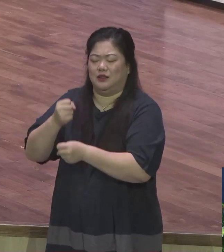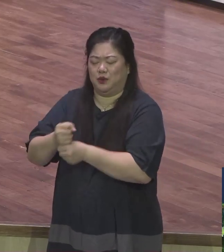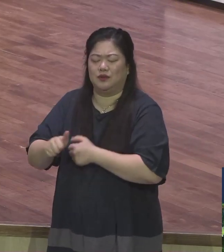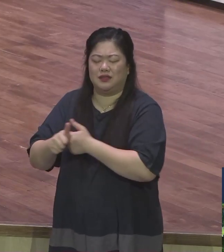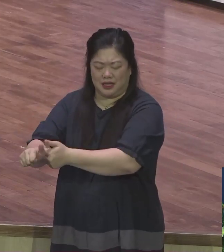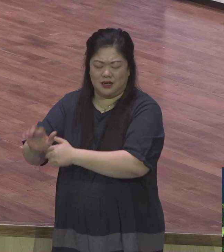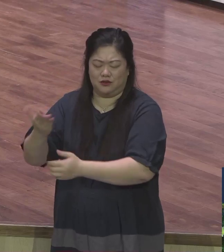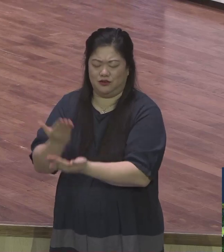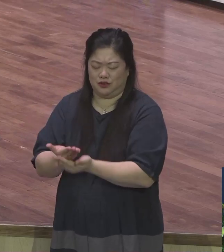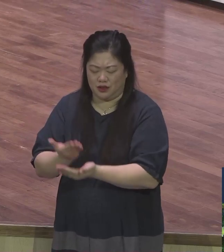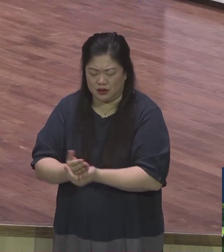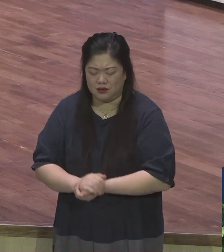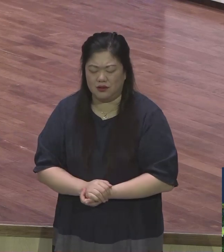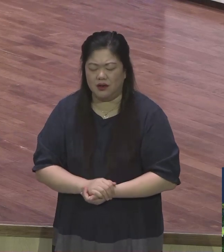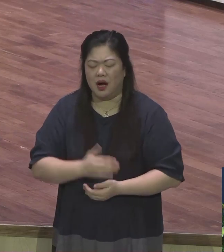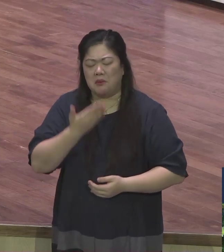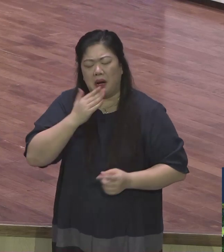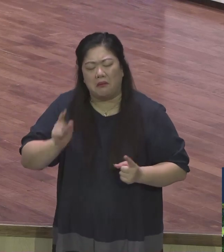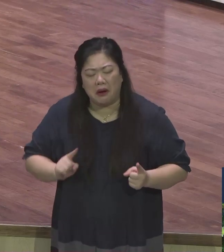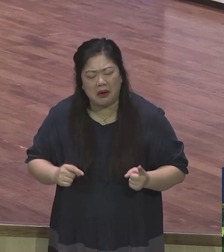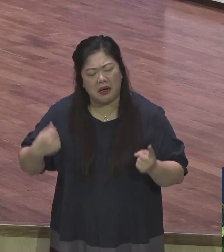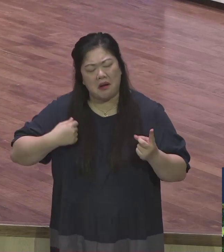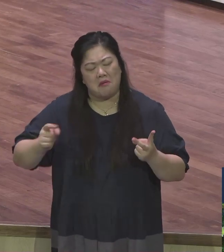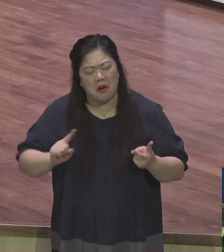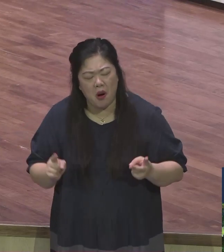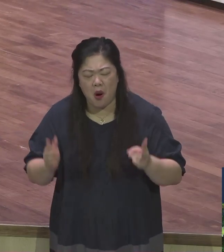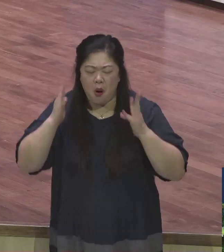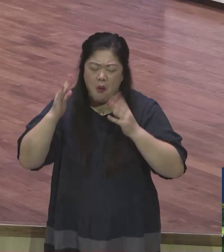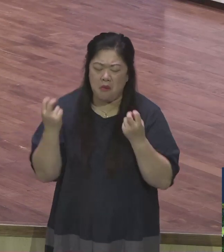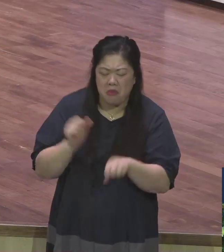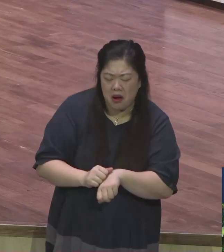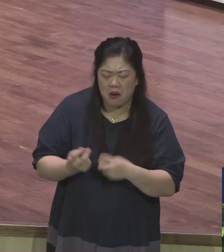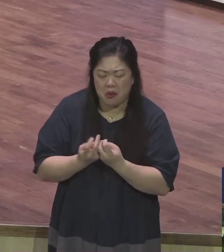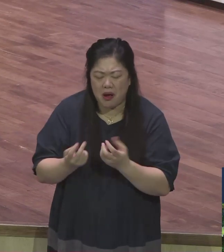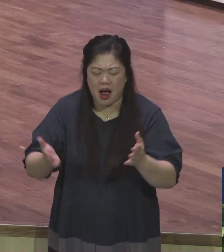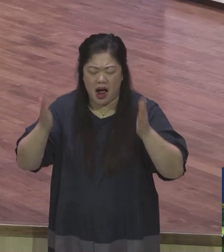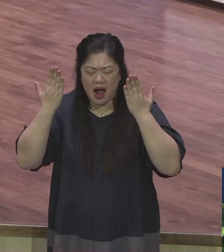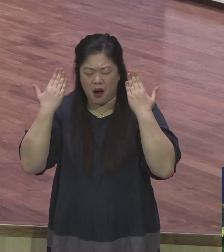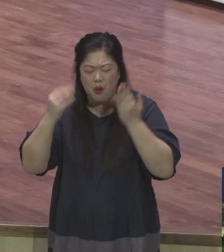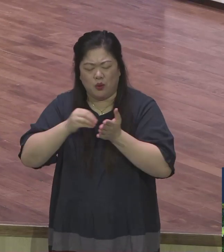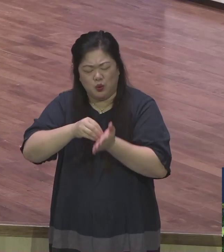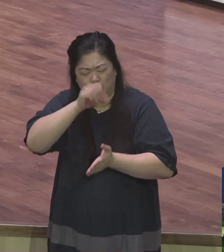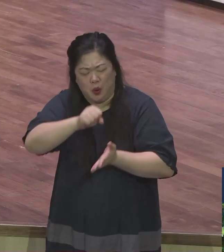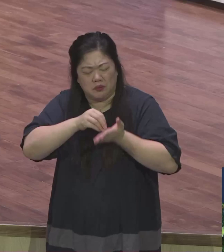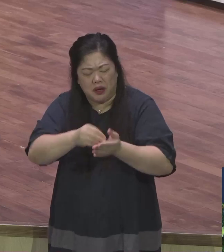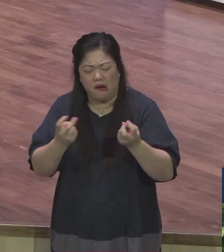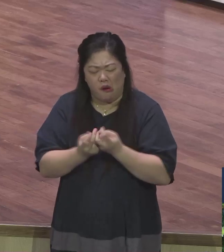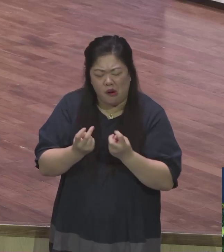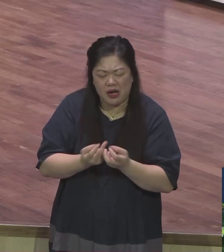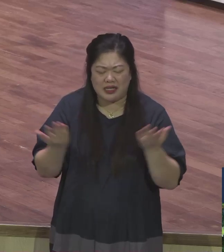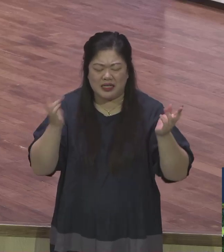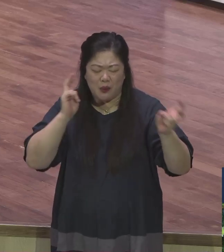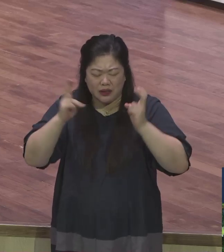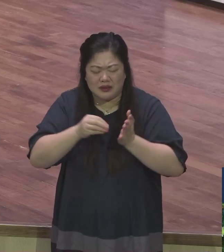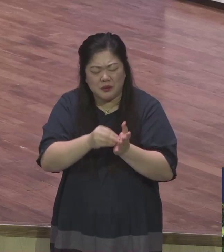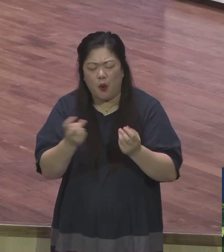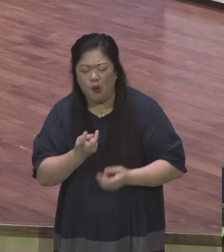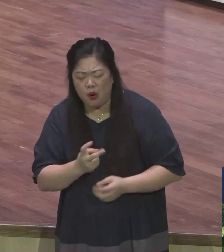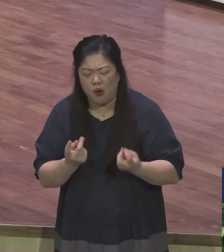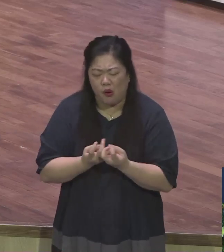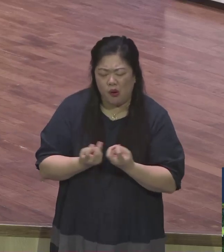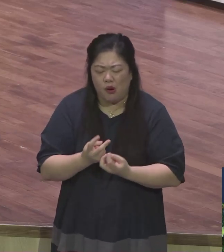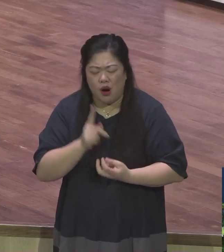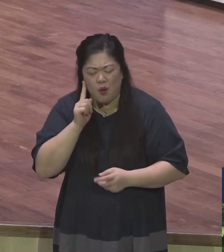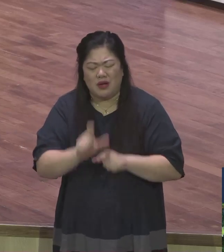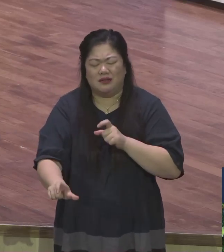뭘 입고 어떻게 살까 학생들은 어떻게 공부 잘해서 좋은 학교 와서 생강해 세상에 성공할까 모든 불신자 모든 모든